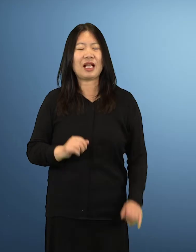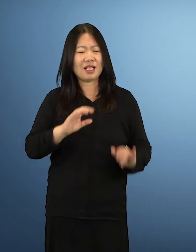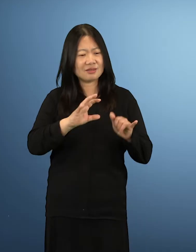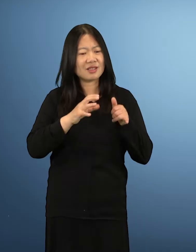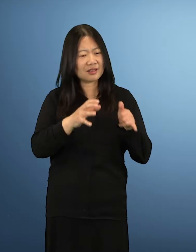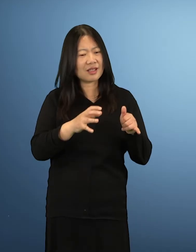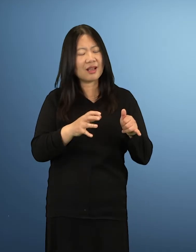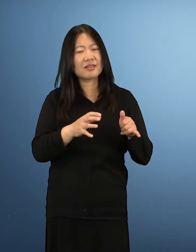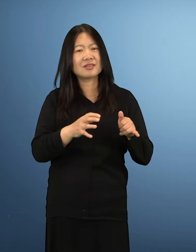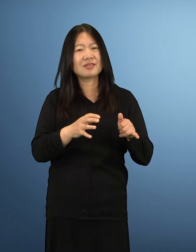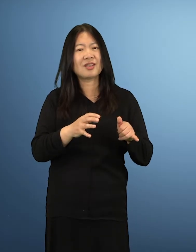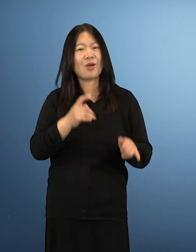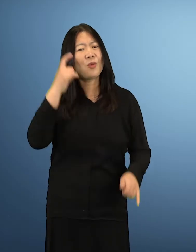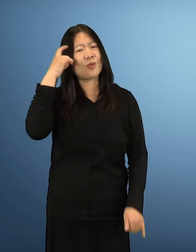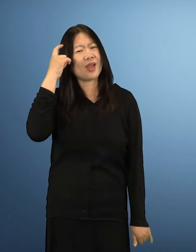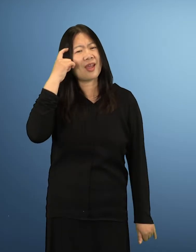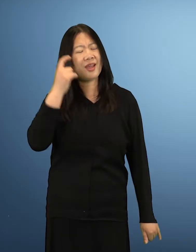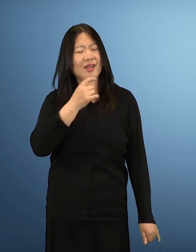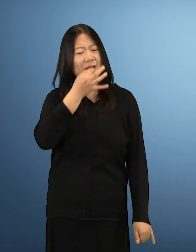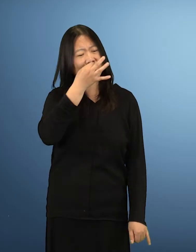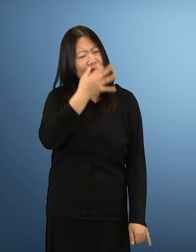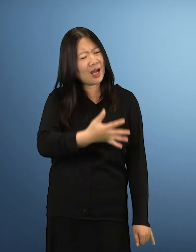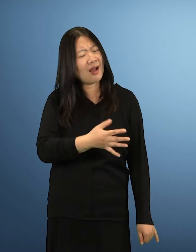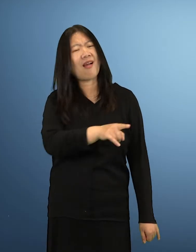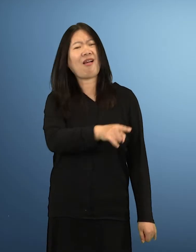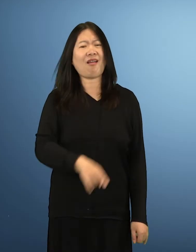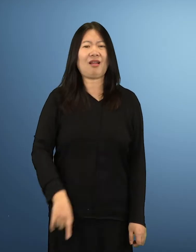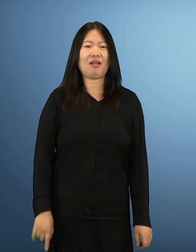세상이 왜 이렇게 힘들어?